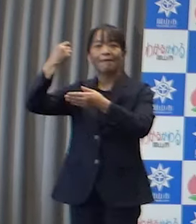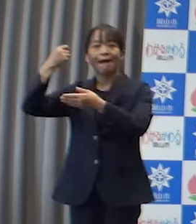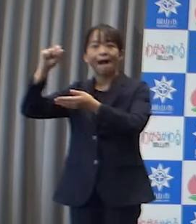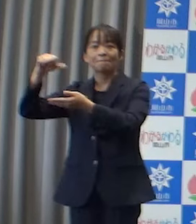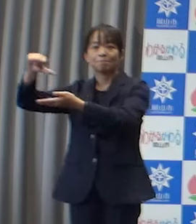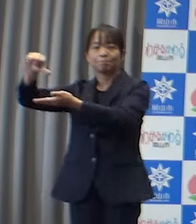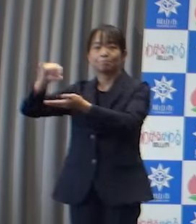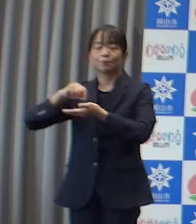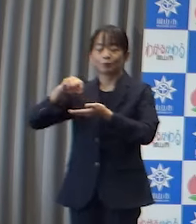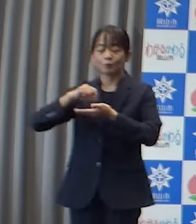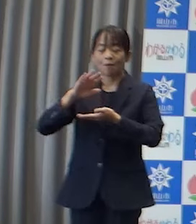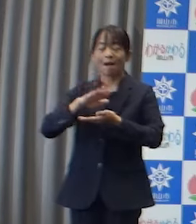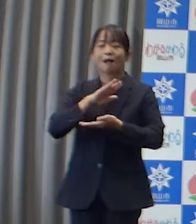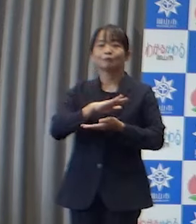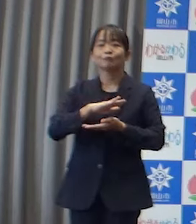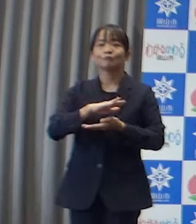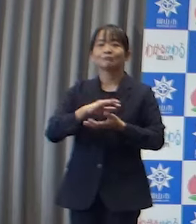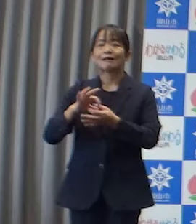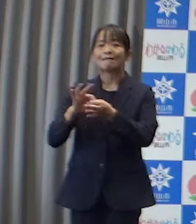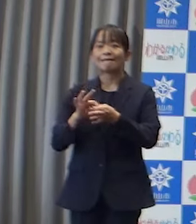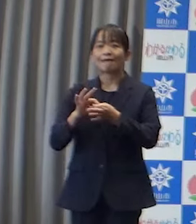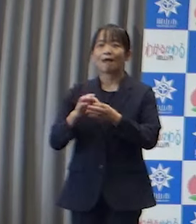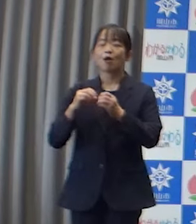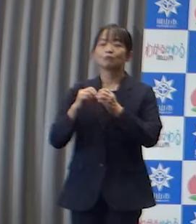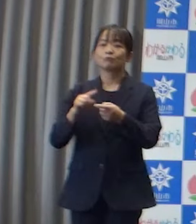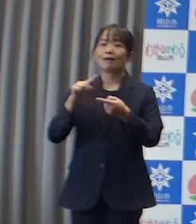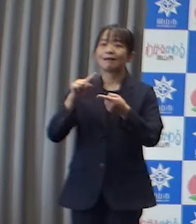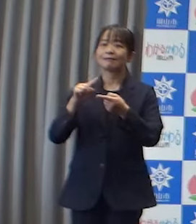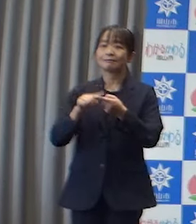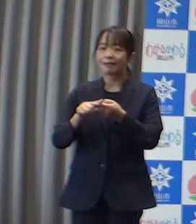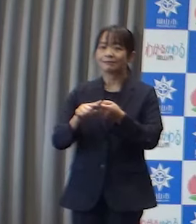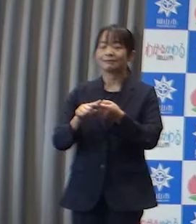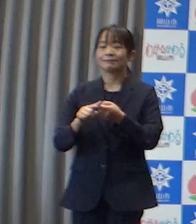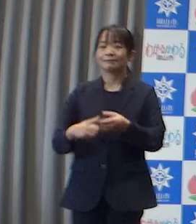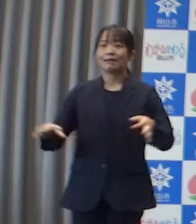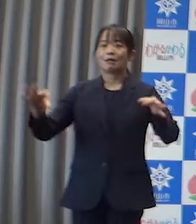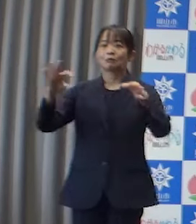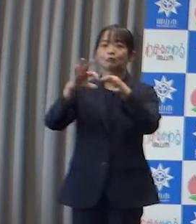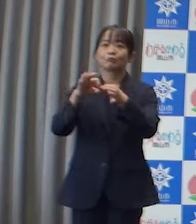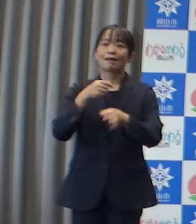との連携など具体的な取り組みにつなげていきたいと思います。